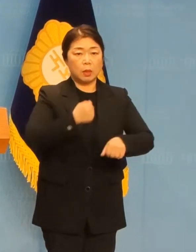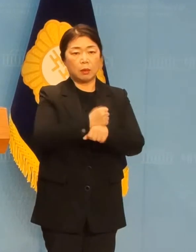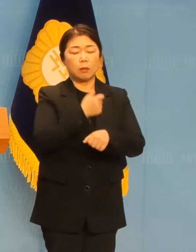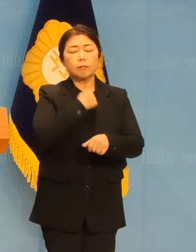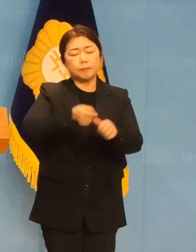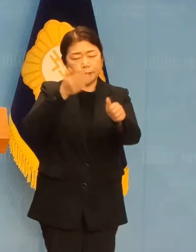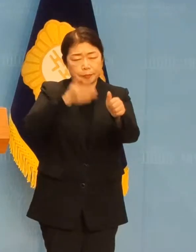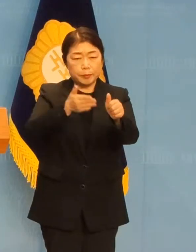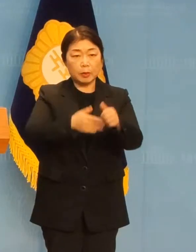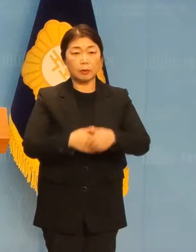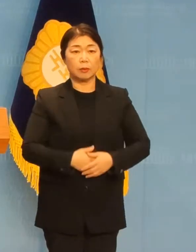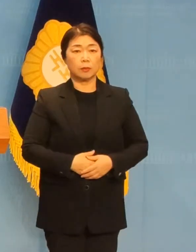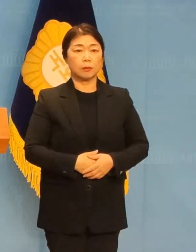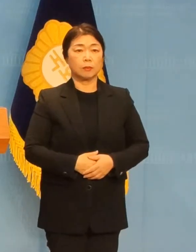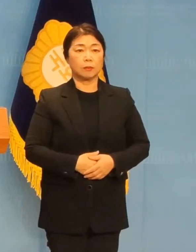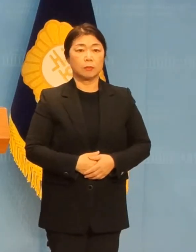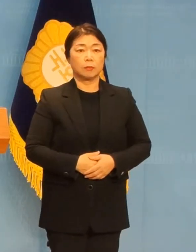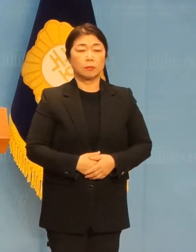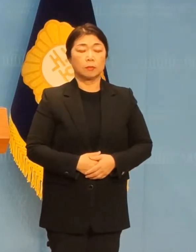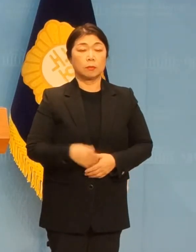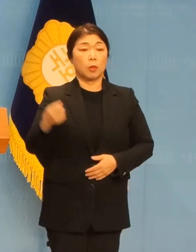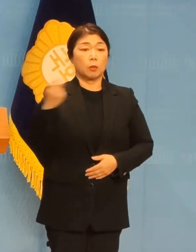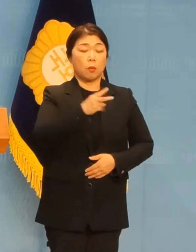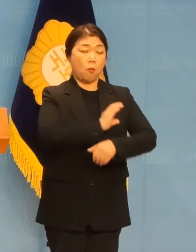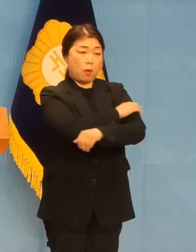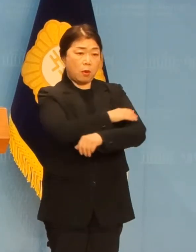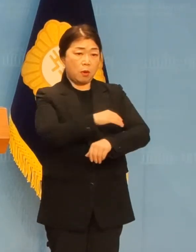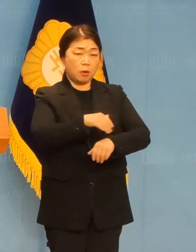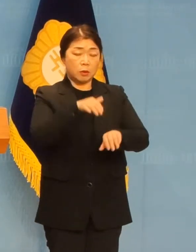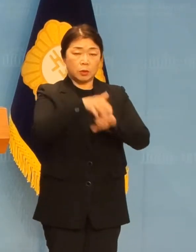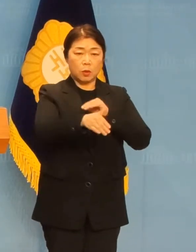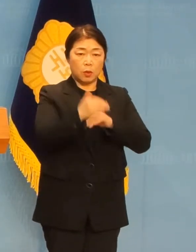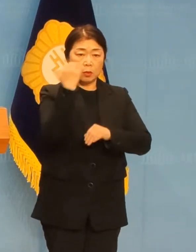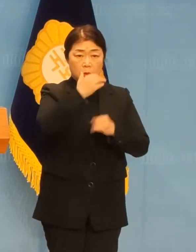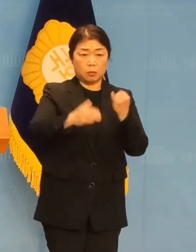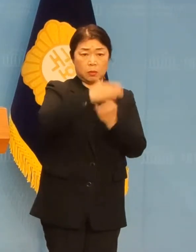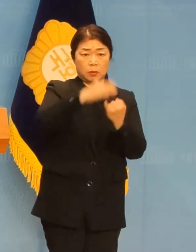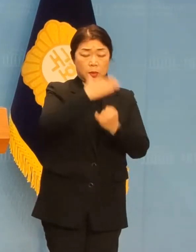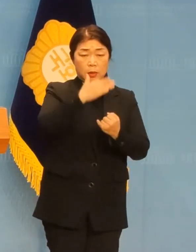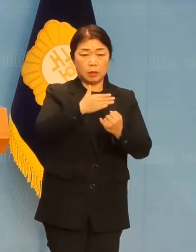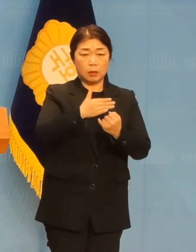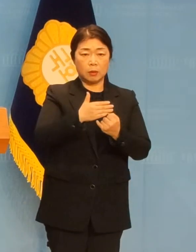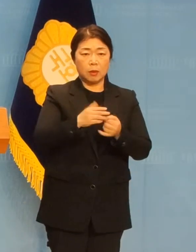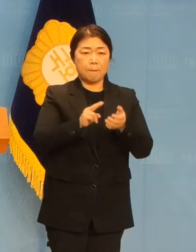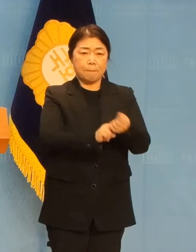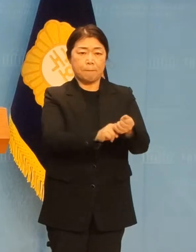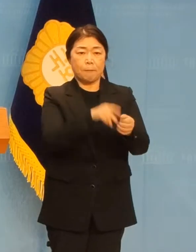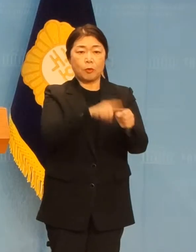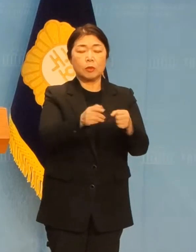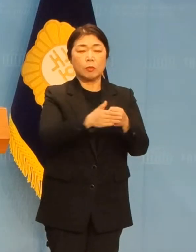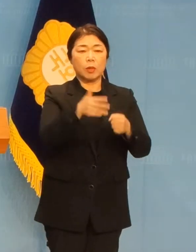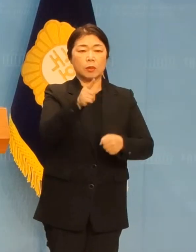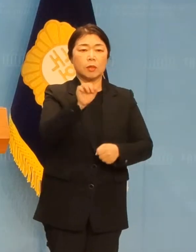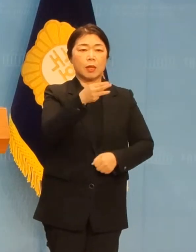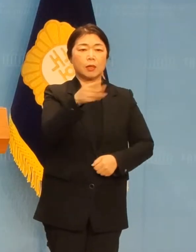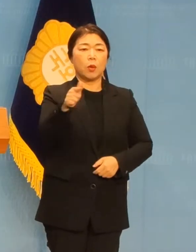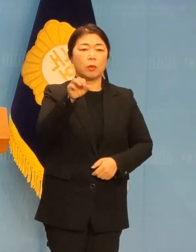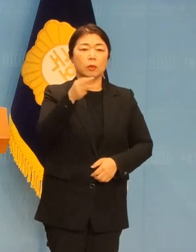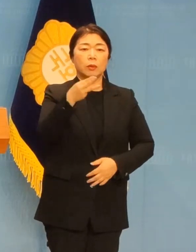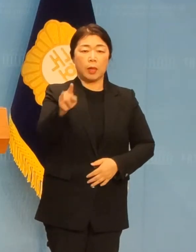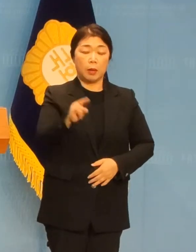진심으로 바랍니다. 아울러 권력형 성범죄와 은폐 행위를 방지하기 위해 장경태 방지법을